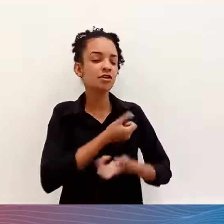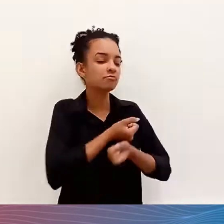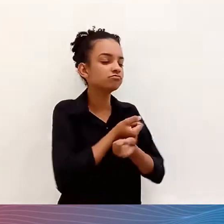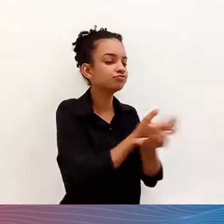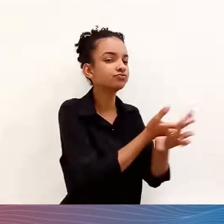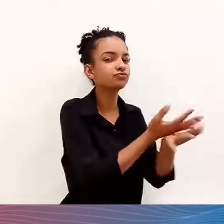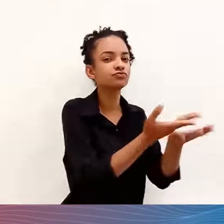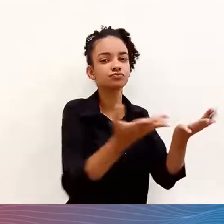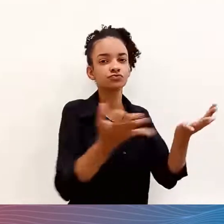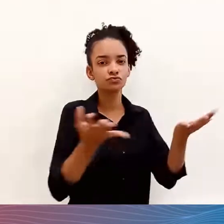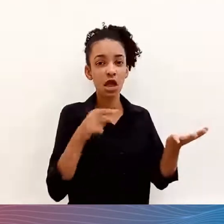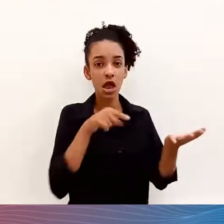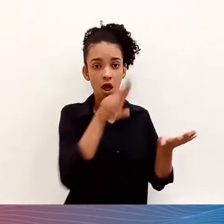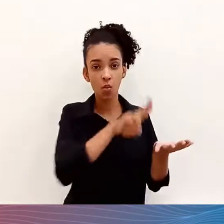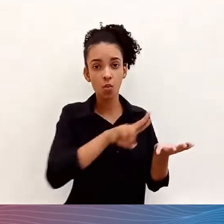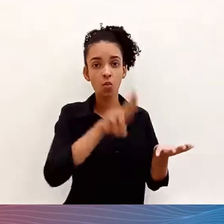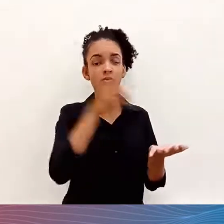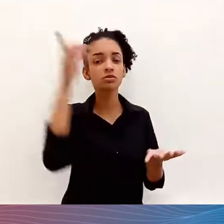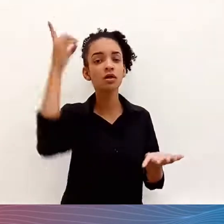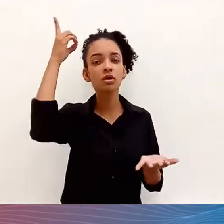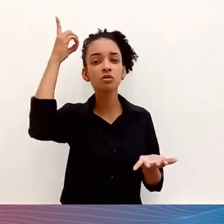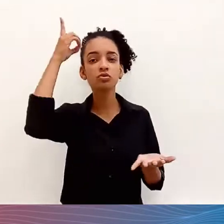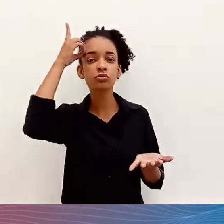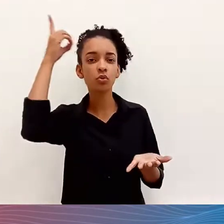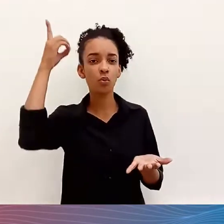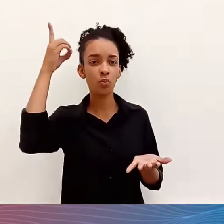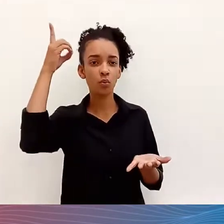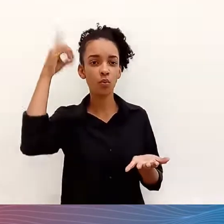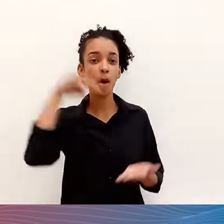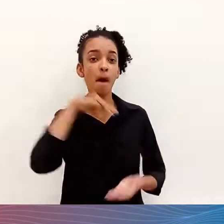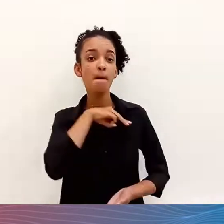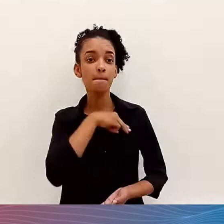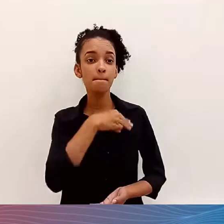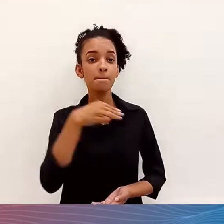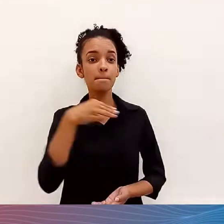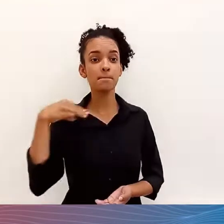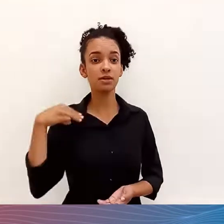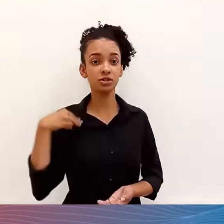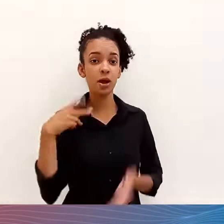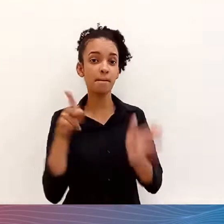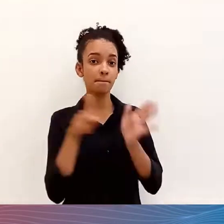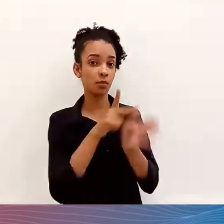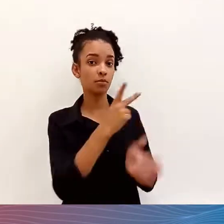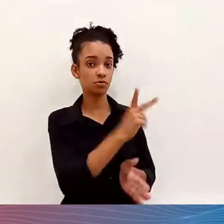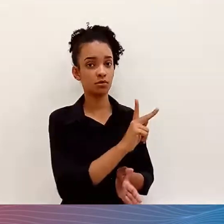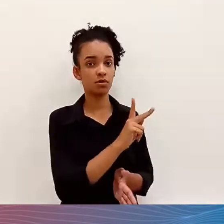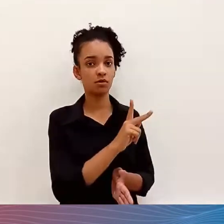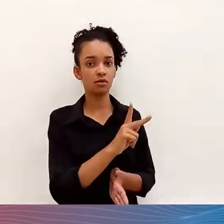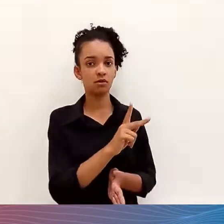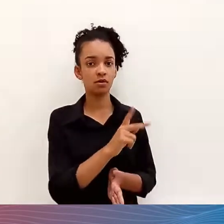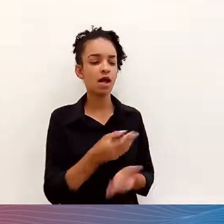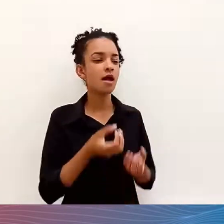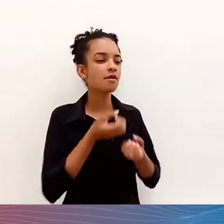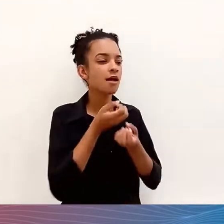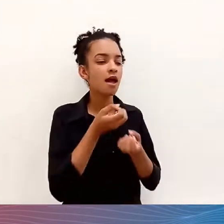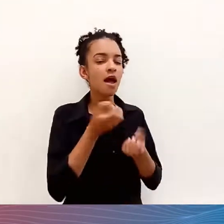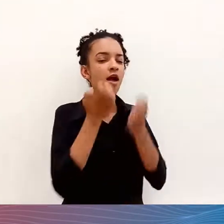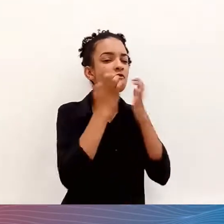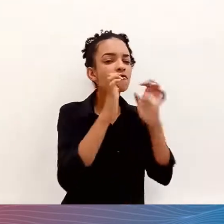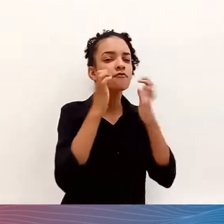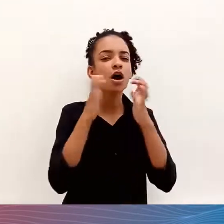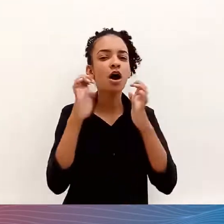o seu ministério, para falar a palavra de uma maneira pura, e essa palavra espalhava o perfume de Cristo.